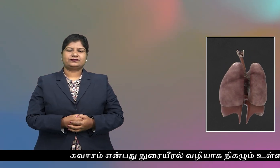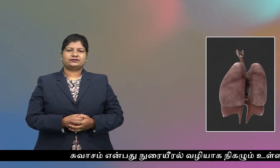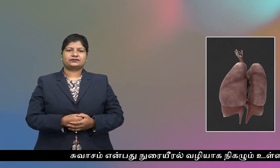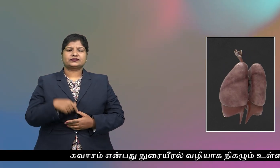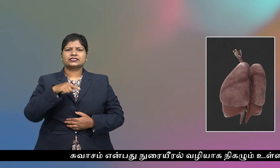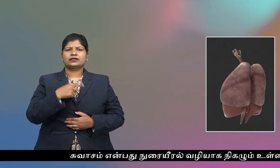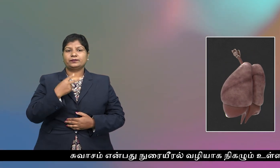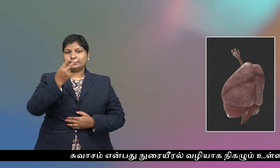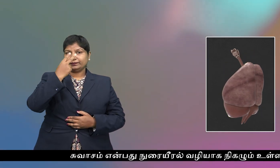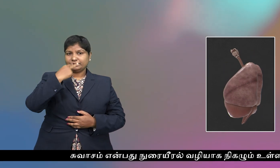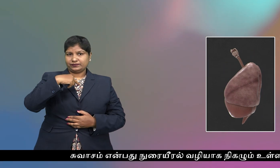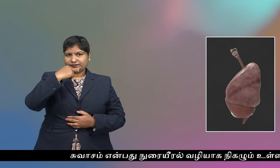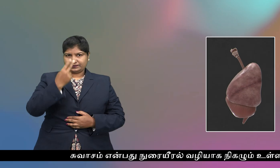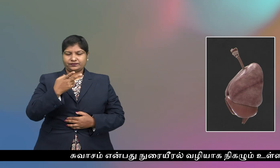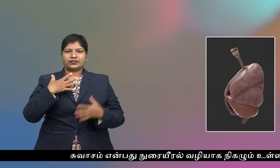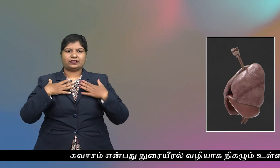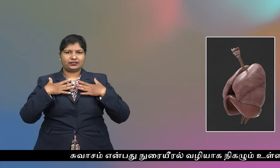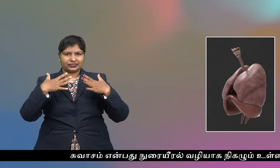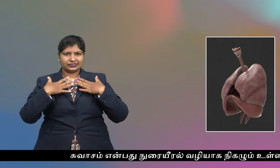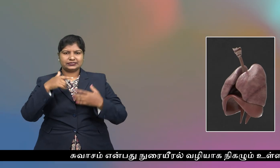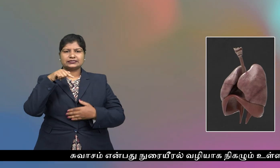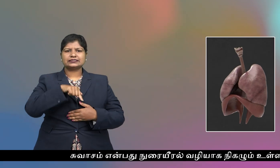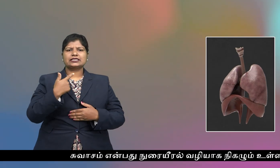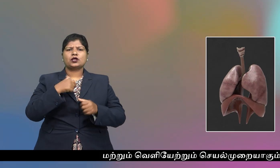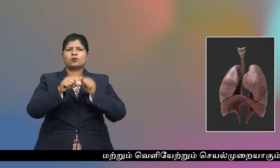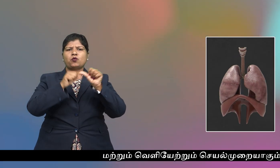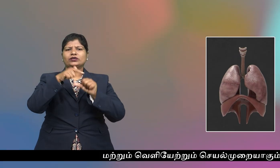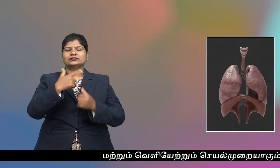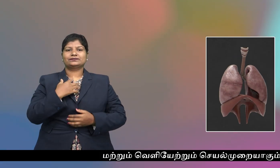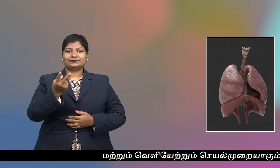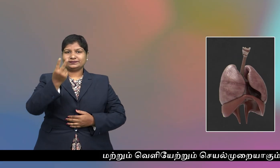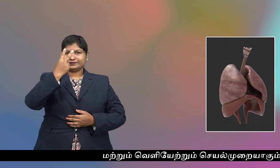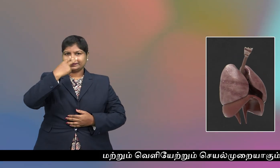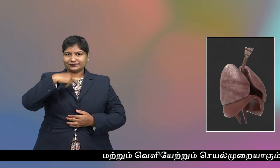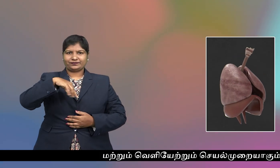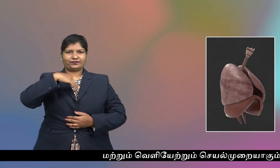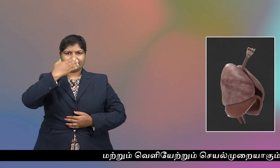சுவாசம் என்பது நுரையீரல் வழியாக நிகழும் உள்ளிழுக்கும் மற்றும் வெளியேற்றும் செயல்முறையாகும்.